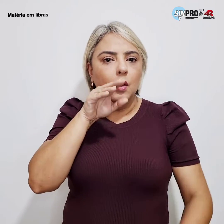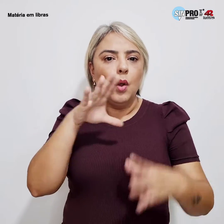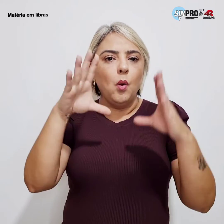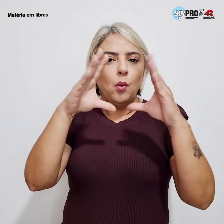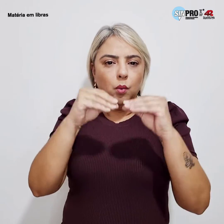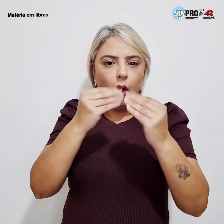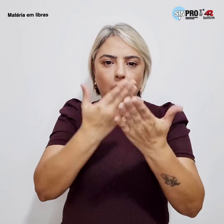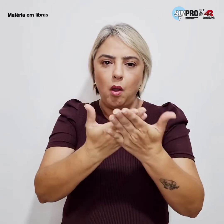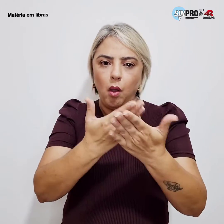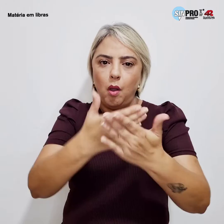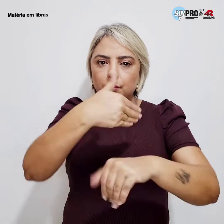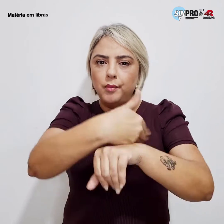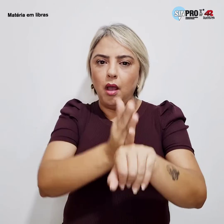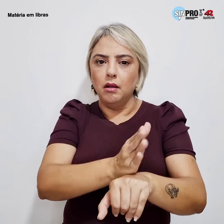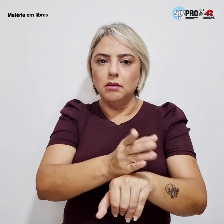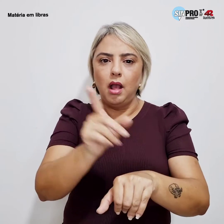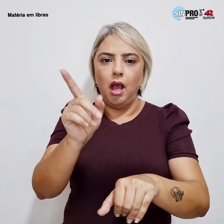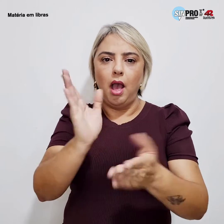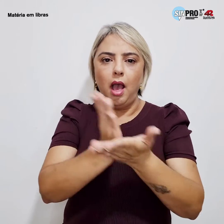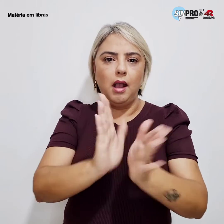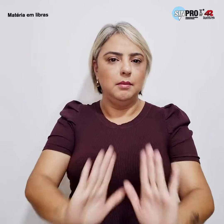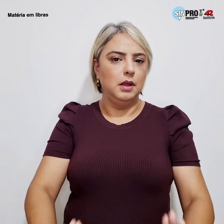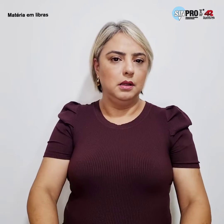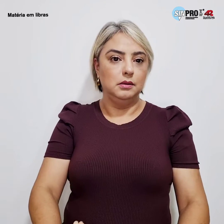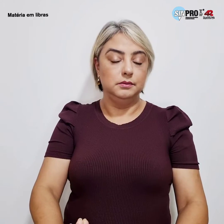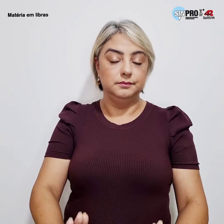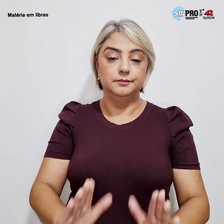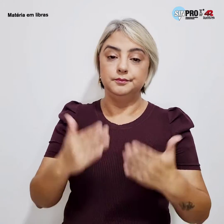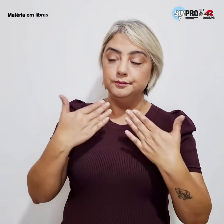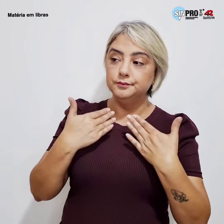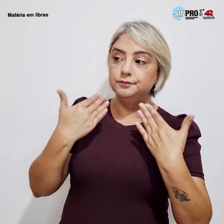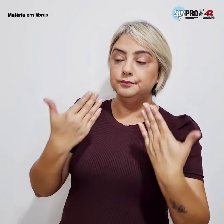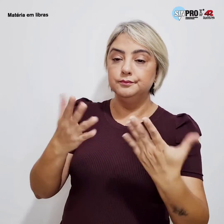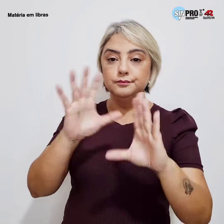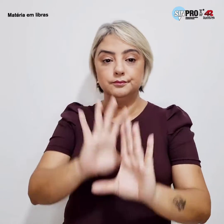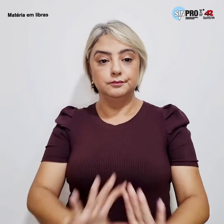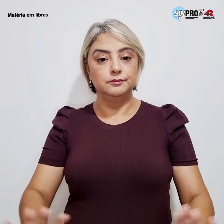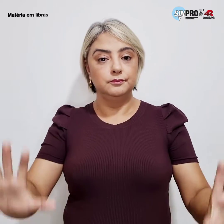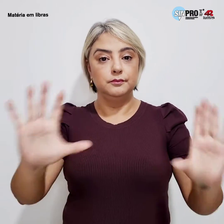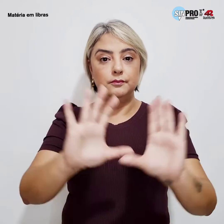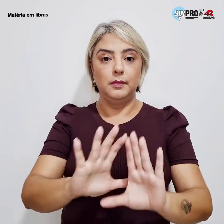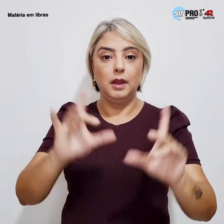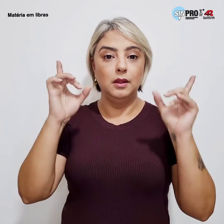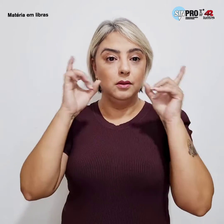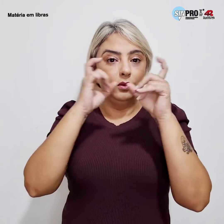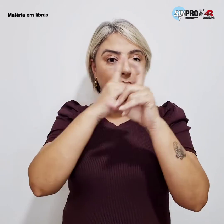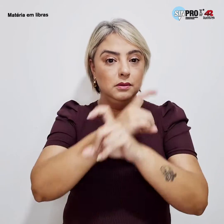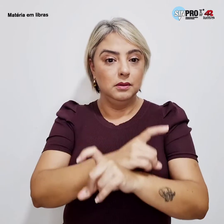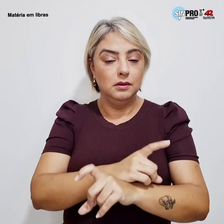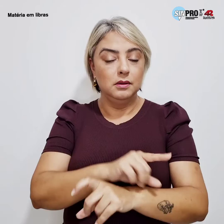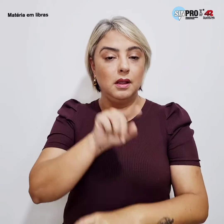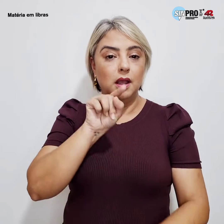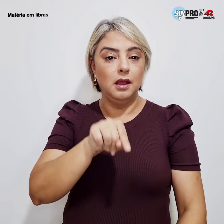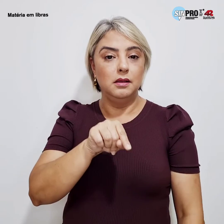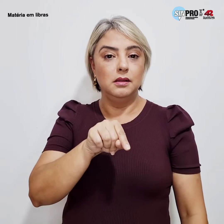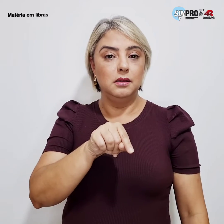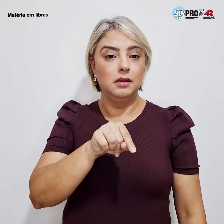noturno extinto. Diante desse cenário tão difícil, é a determinação